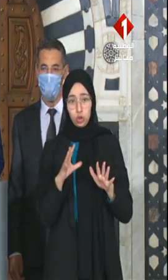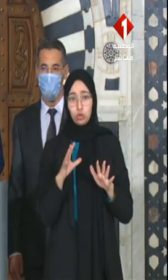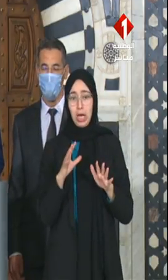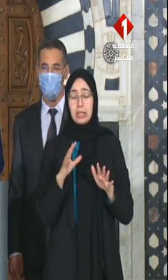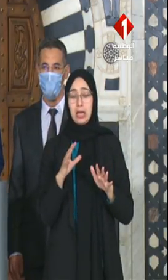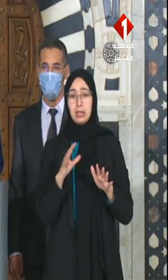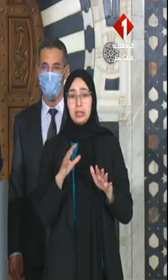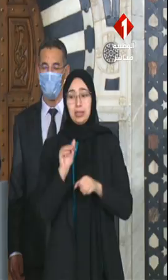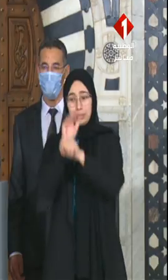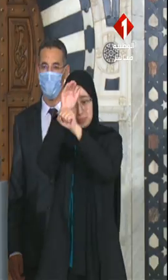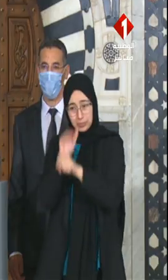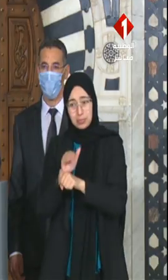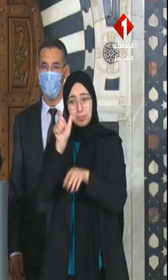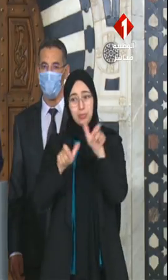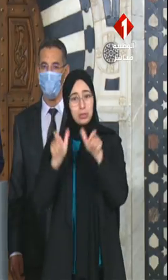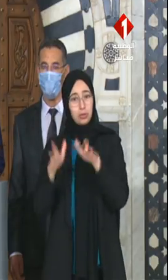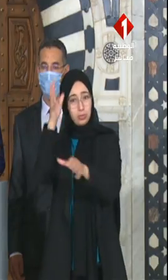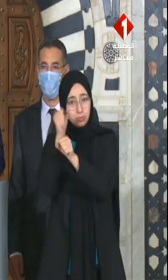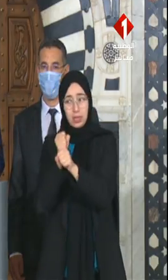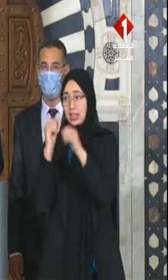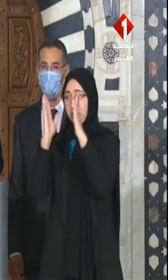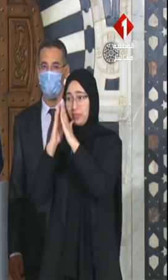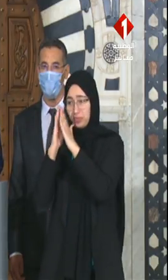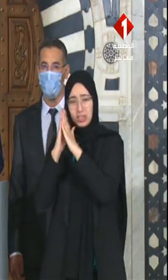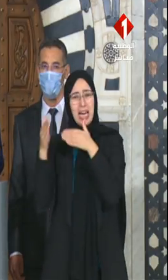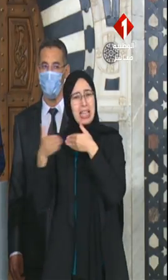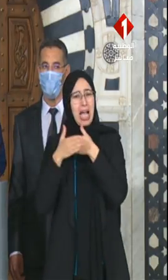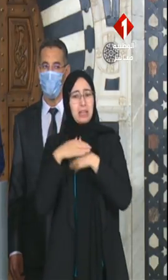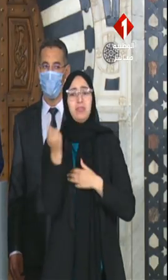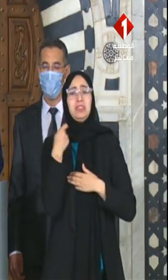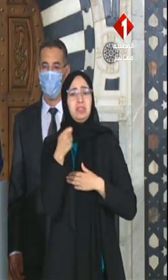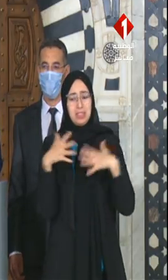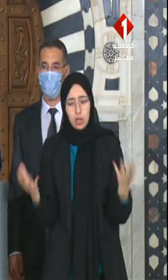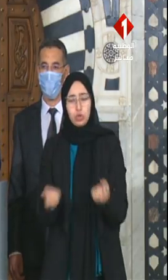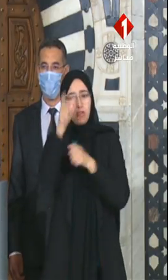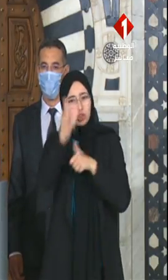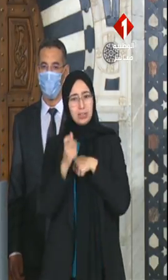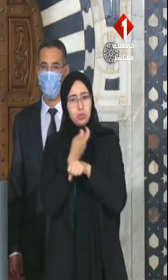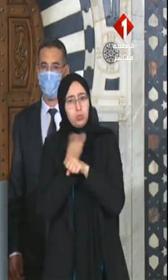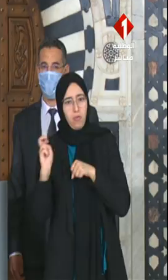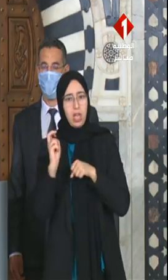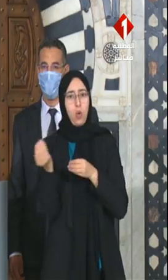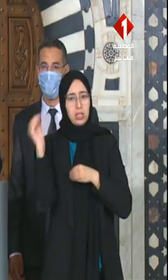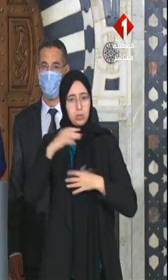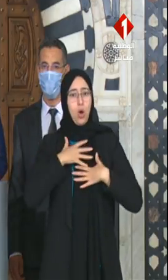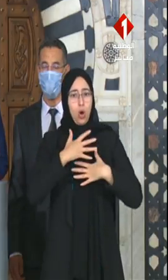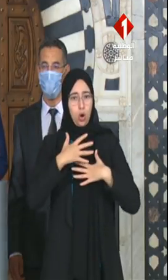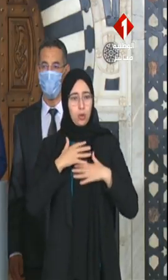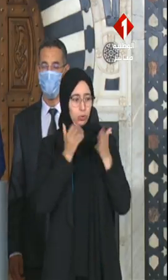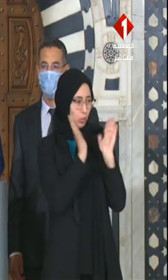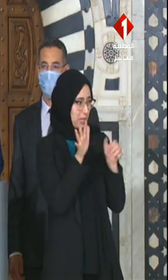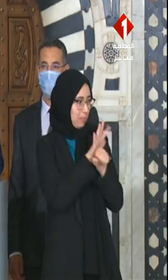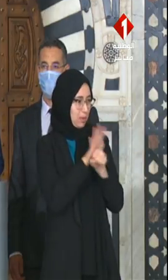يكونوا يتكفلوا بالمرضى في منازلهم في أقرب وقت حتى لا تتعكر حالتهم، حتى نقصوا الضغط